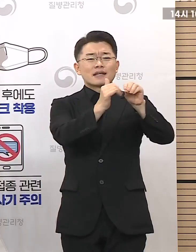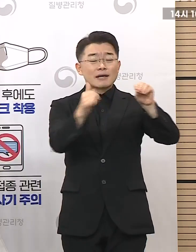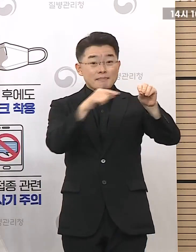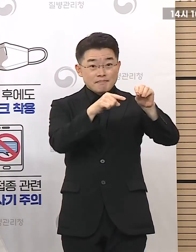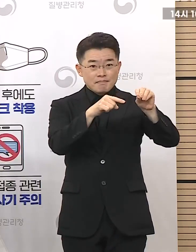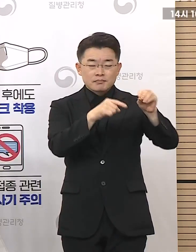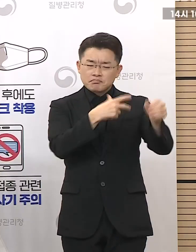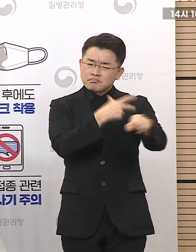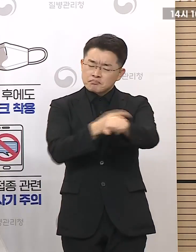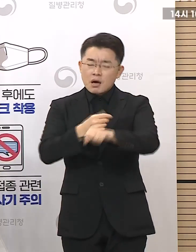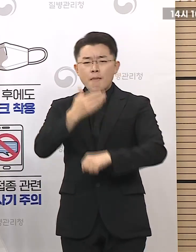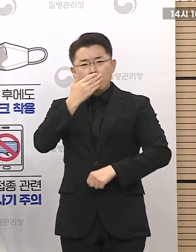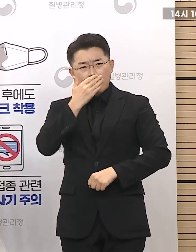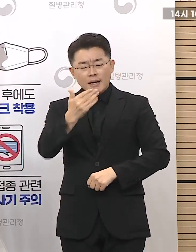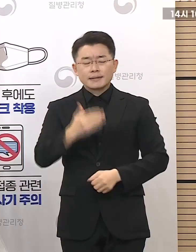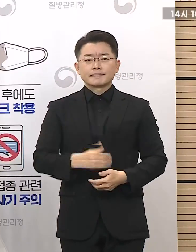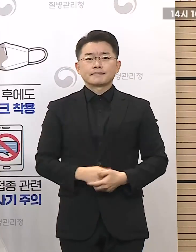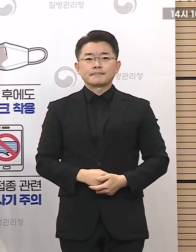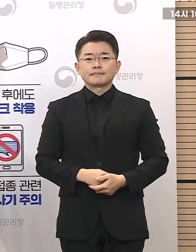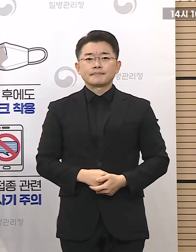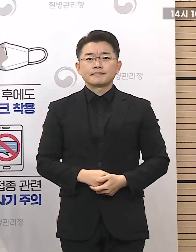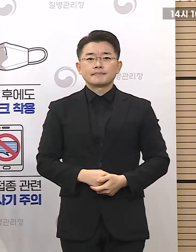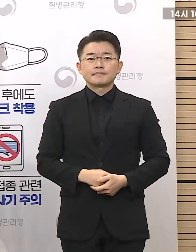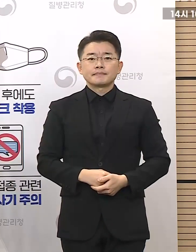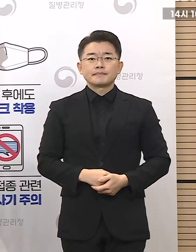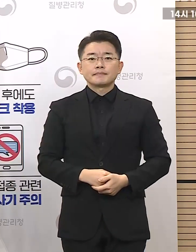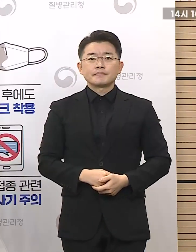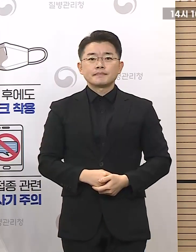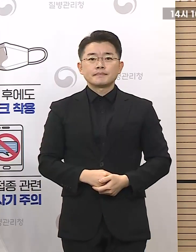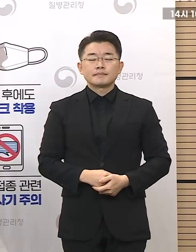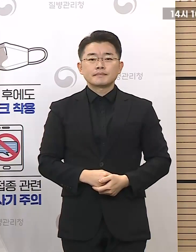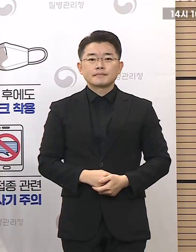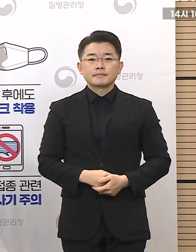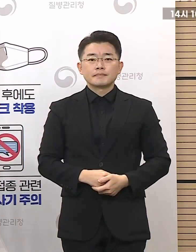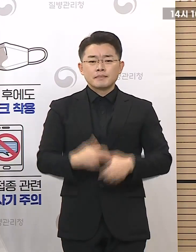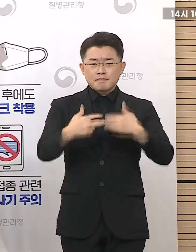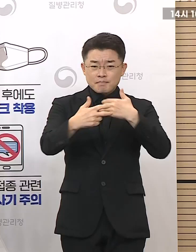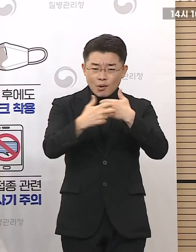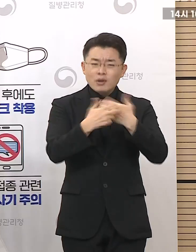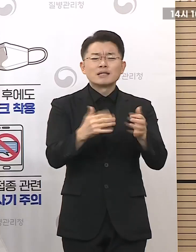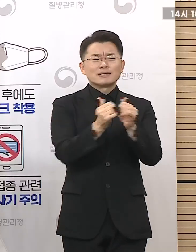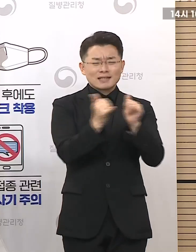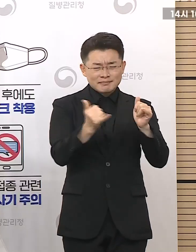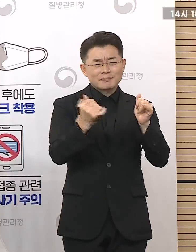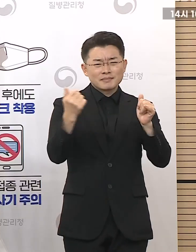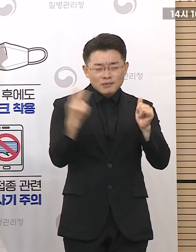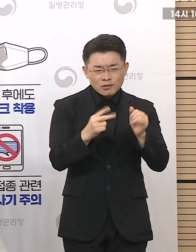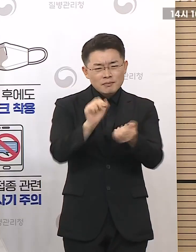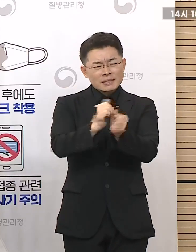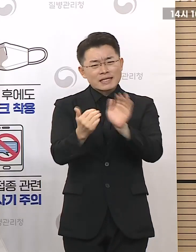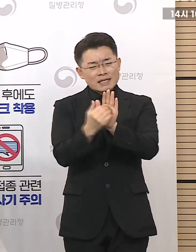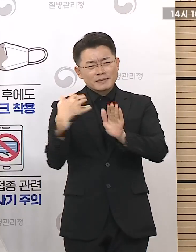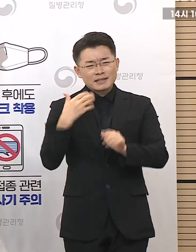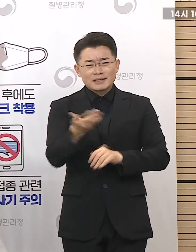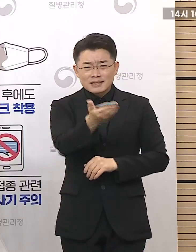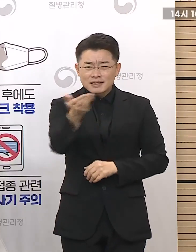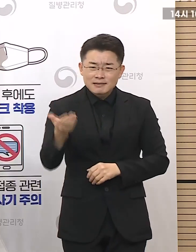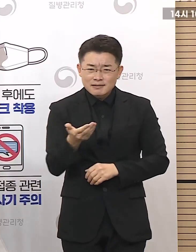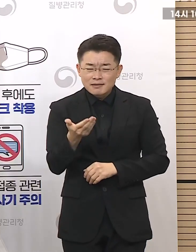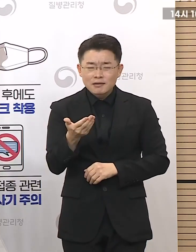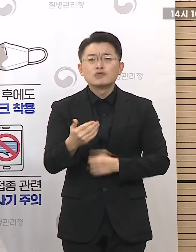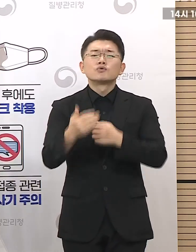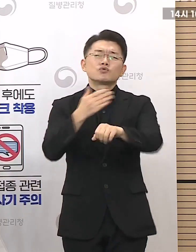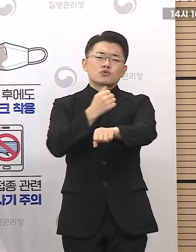목표 달성이 더욱 가까워졌습니다. 이는 의료진과 방역 관계자 여러분들이 모두 수고해